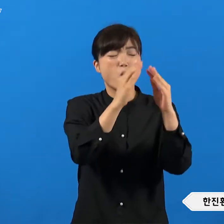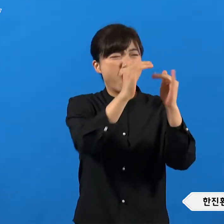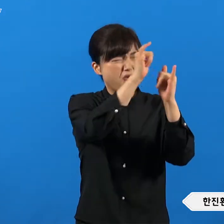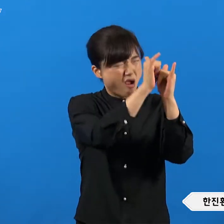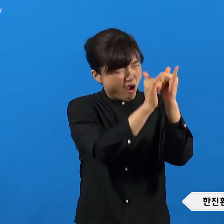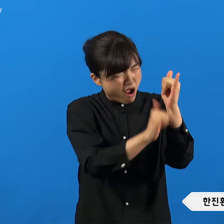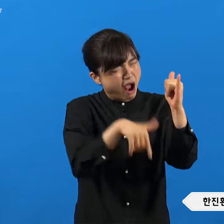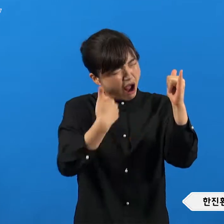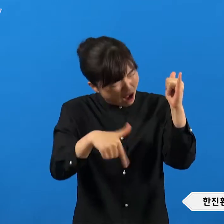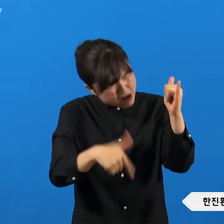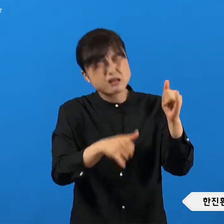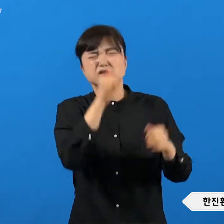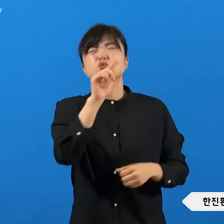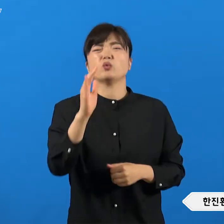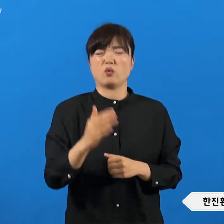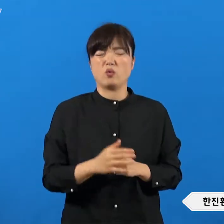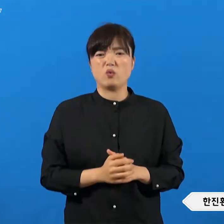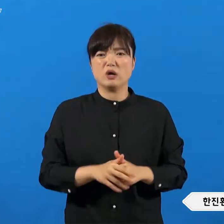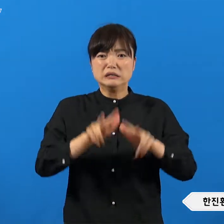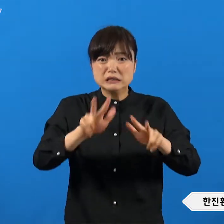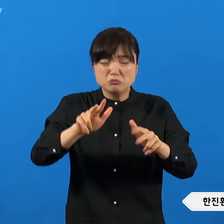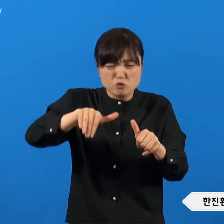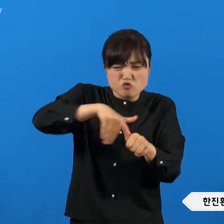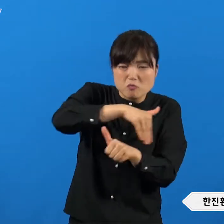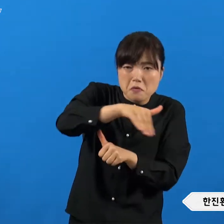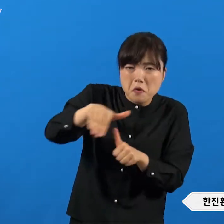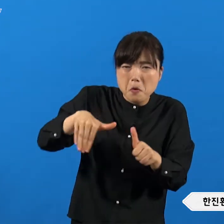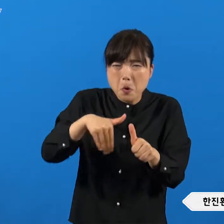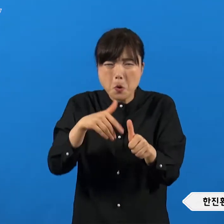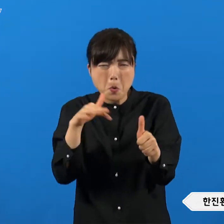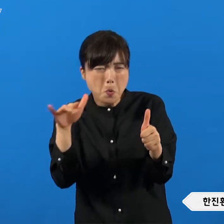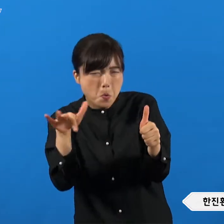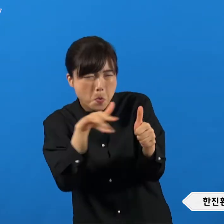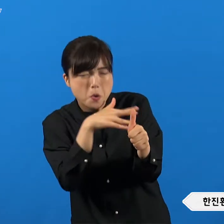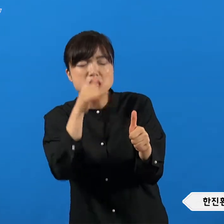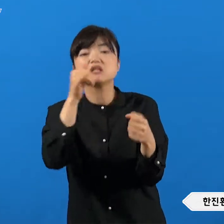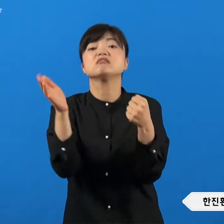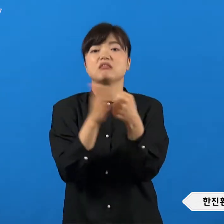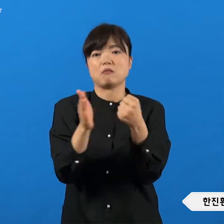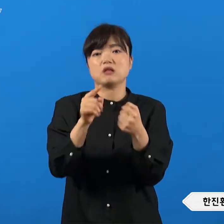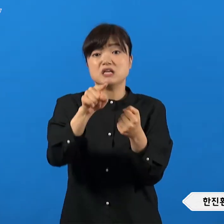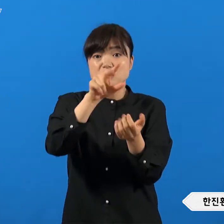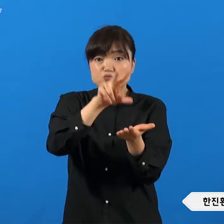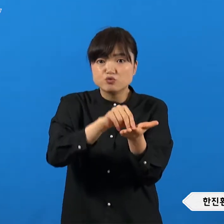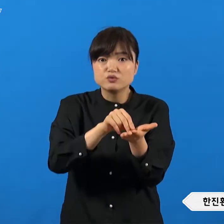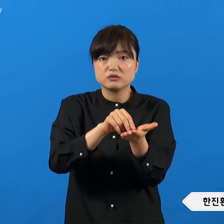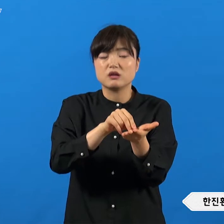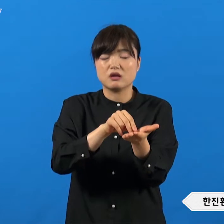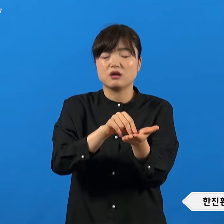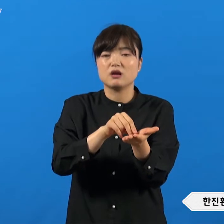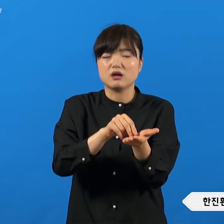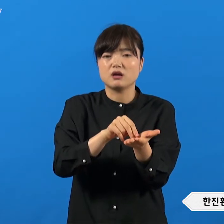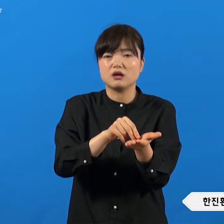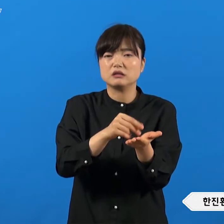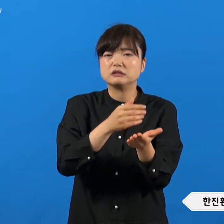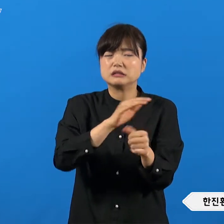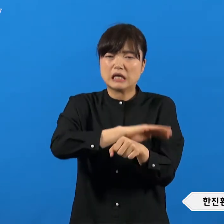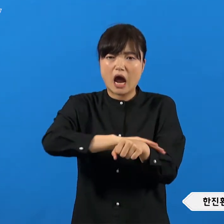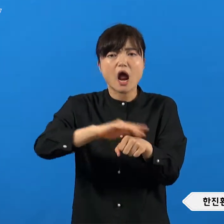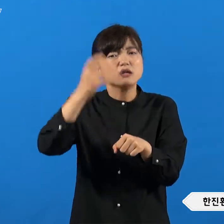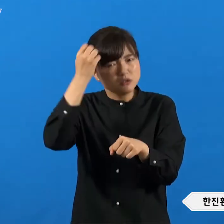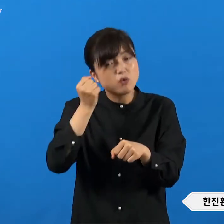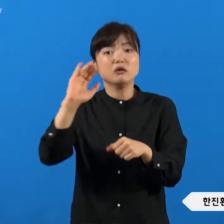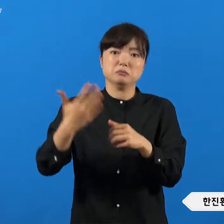통해서 늘 있어 왔고, 그리고 지금도 우리 주위에도 많이 있기 때문에 이 문제가 중요합니다.